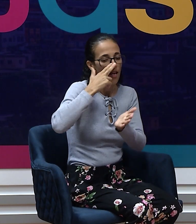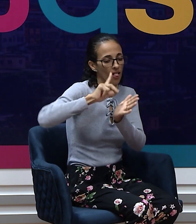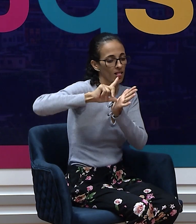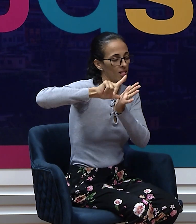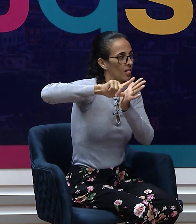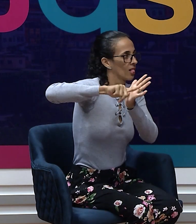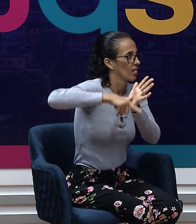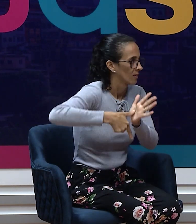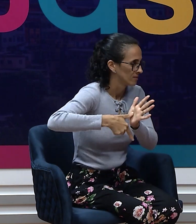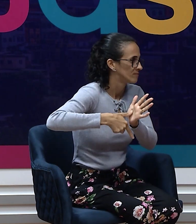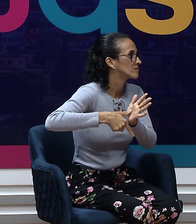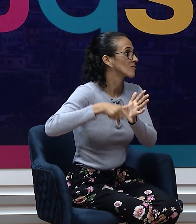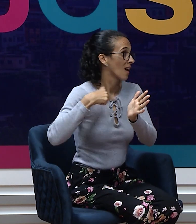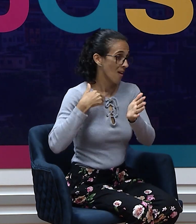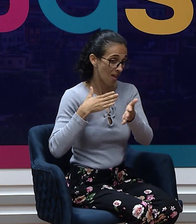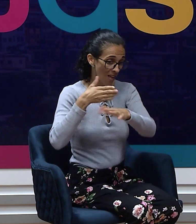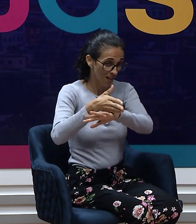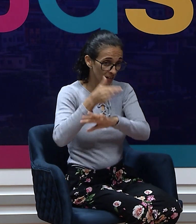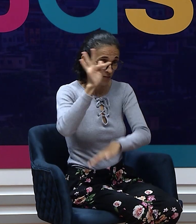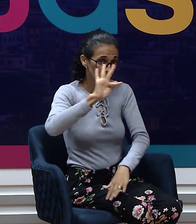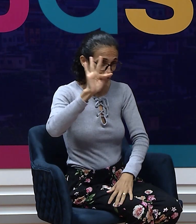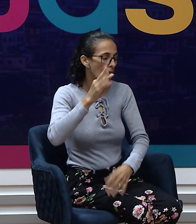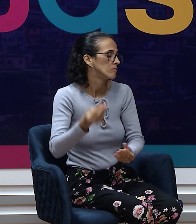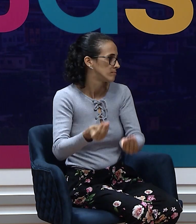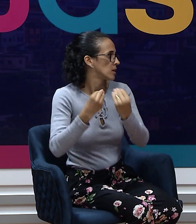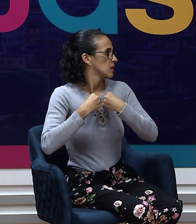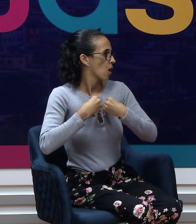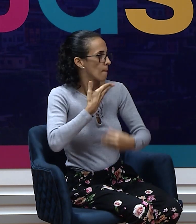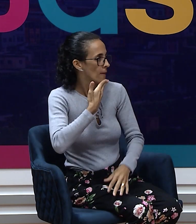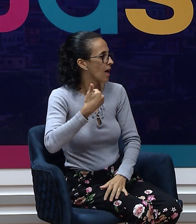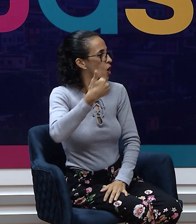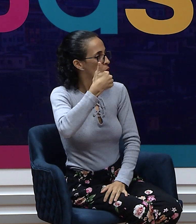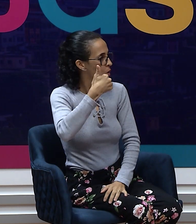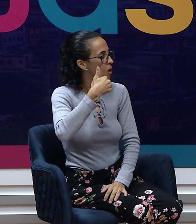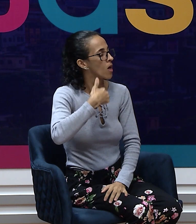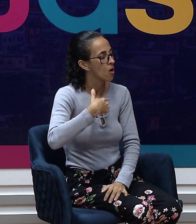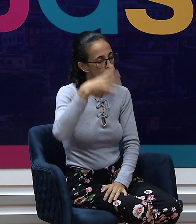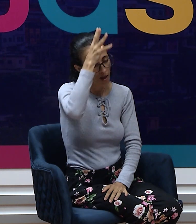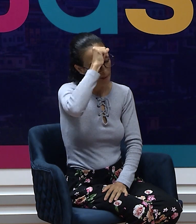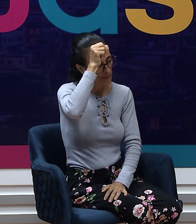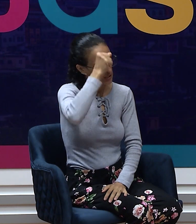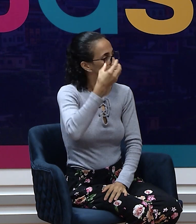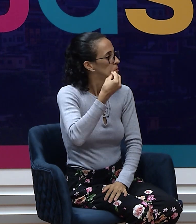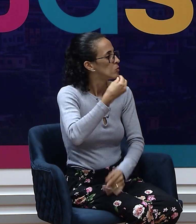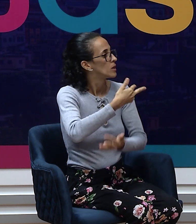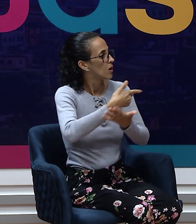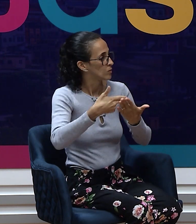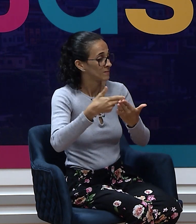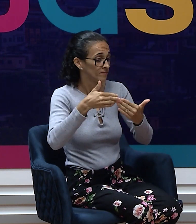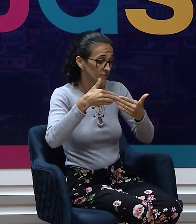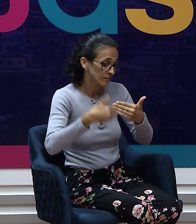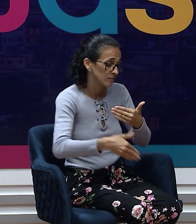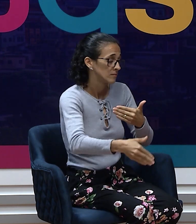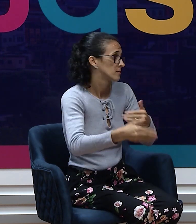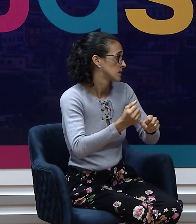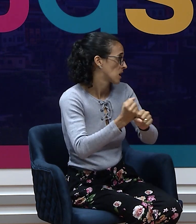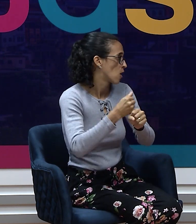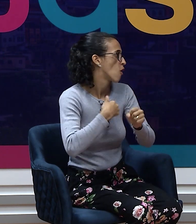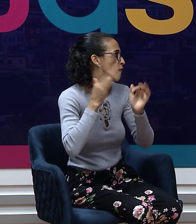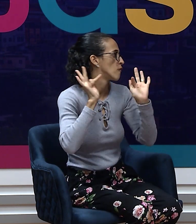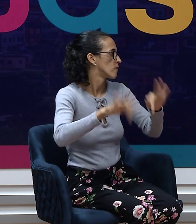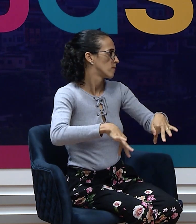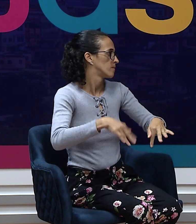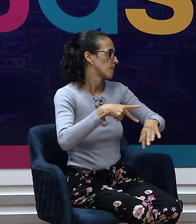tradutor-intérprete, faltou o quê? E isso foi tardio na minha vida. E hoje na faculdade eu estou muito melhor, eu consegui ter um